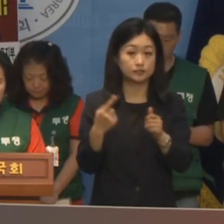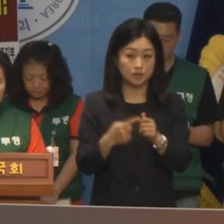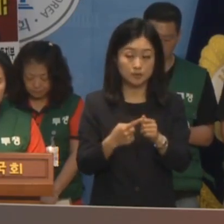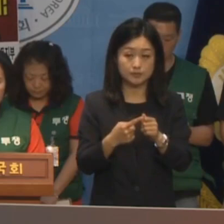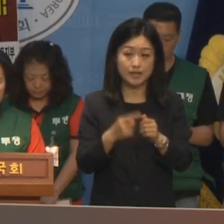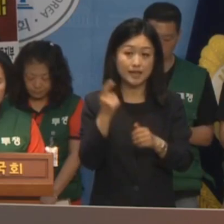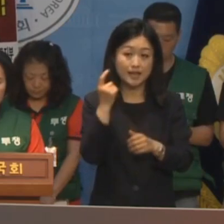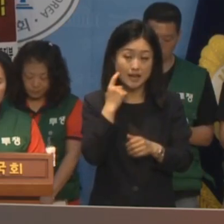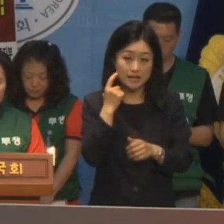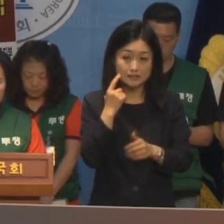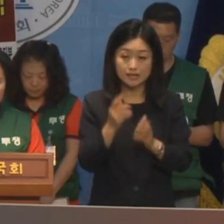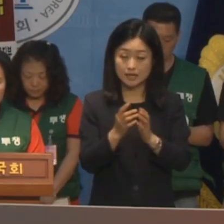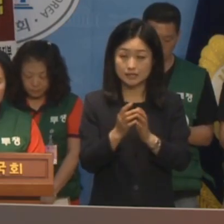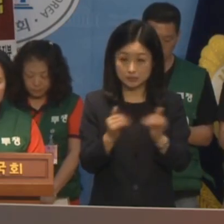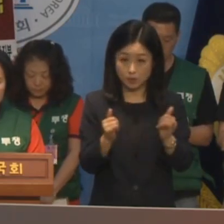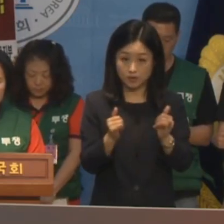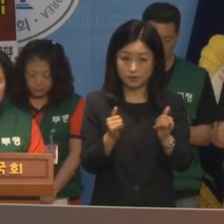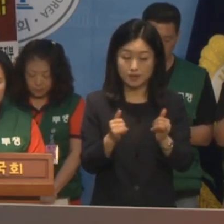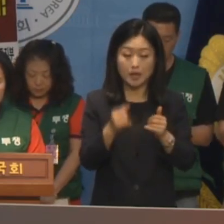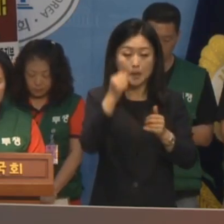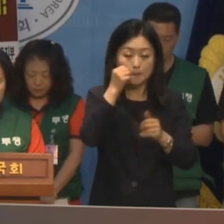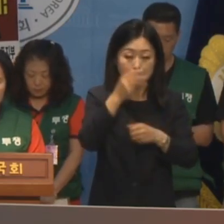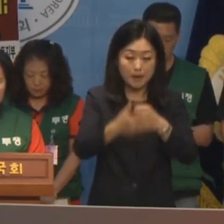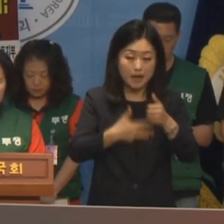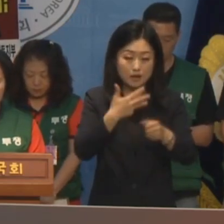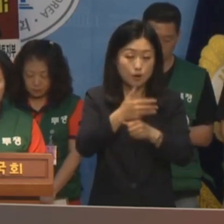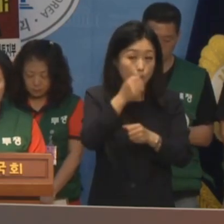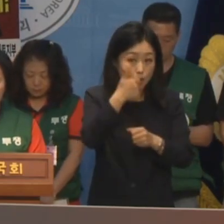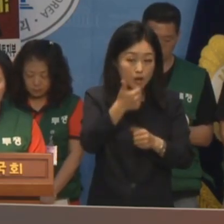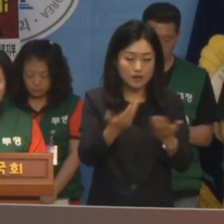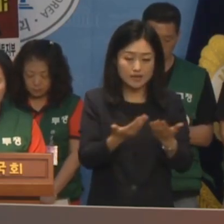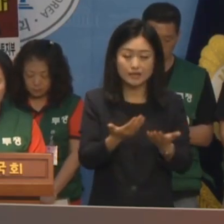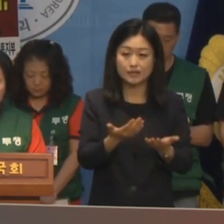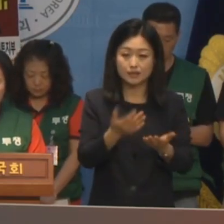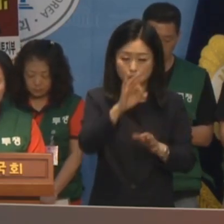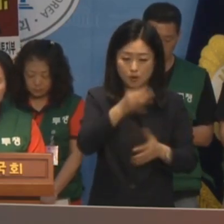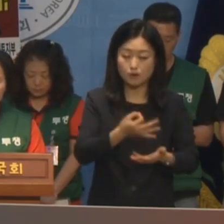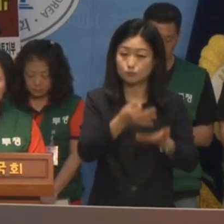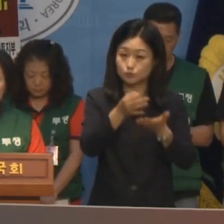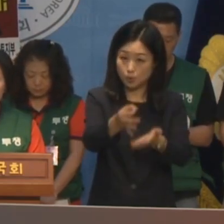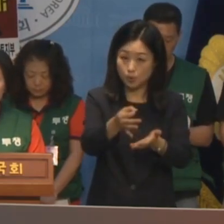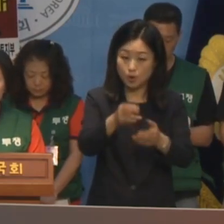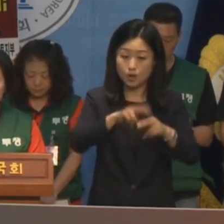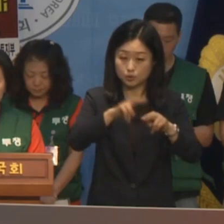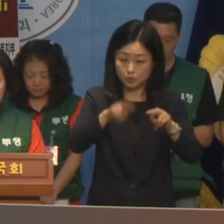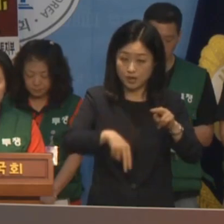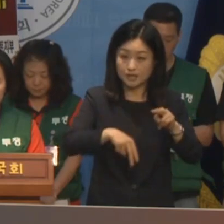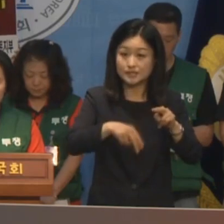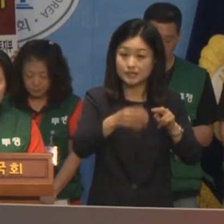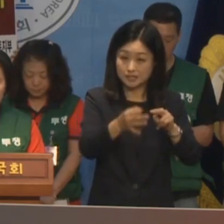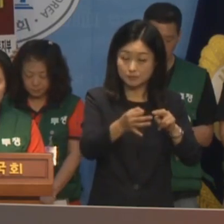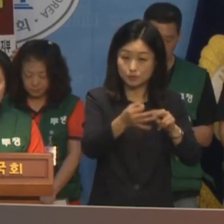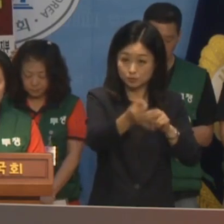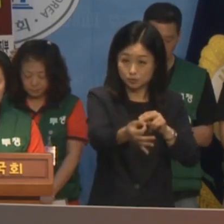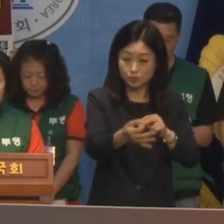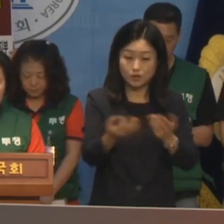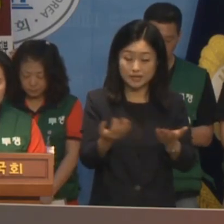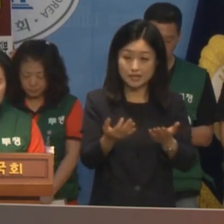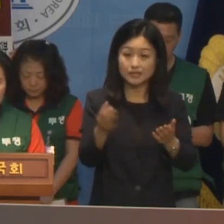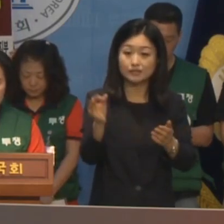유령 직원에게 8년 5개월간 임금을 지급했다. 그것도 모자라 퇴직도 시켜주고 퇴직금도